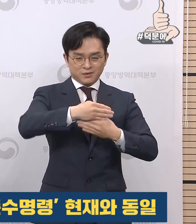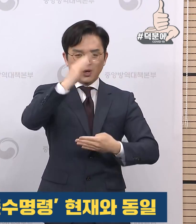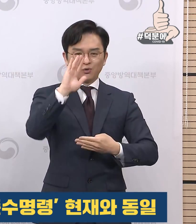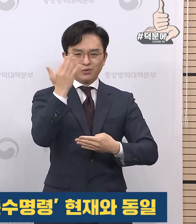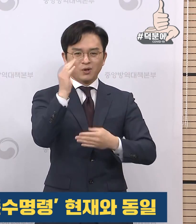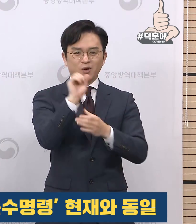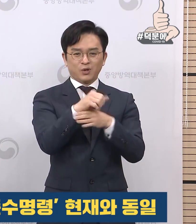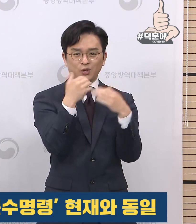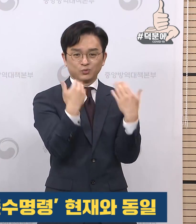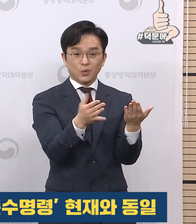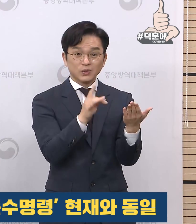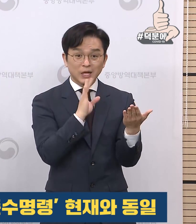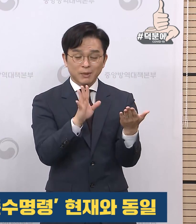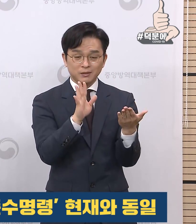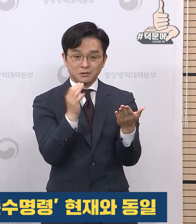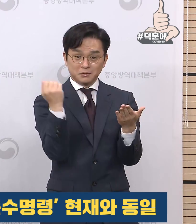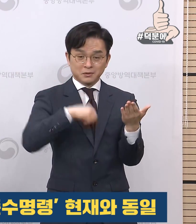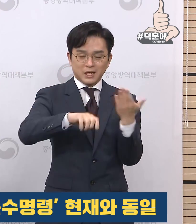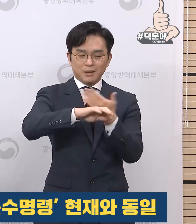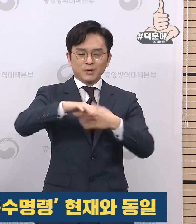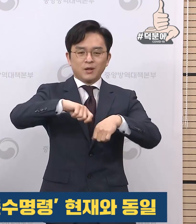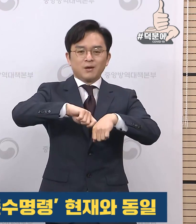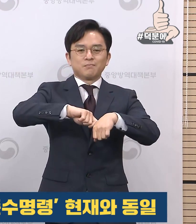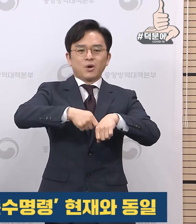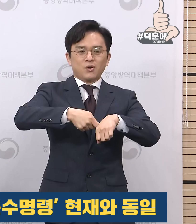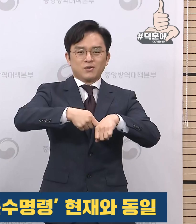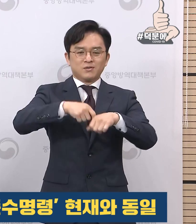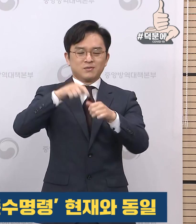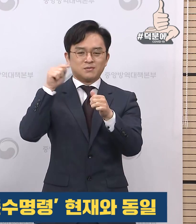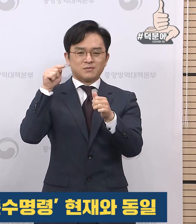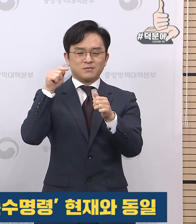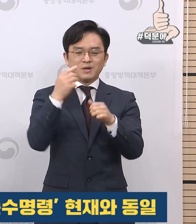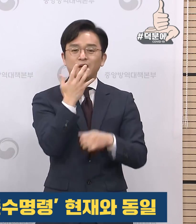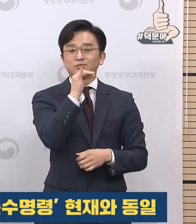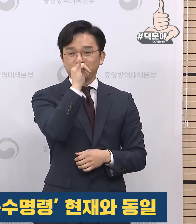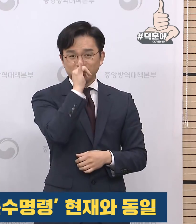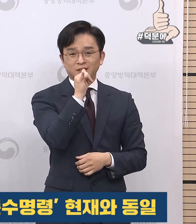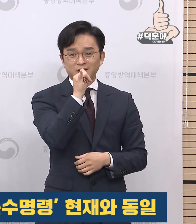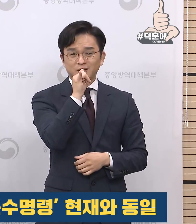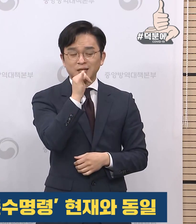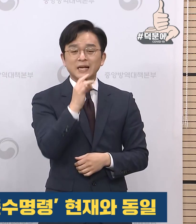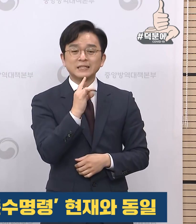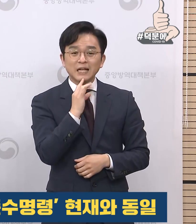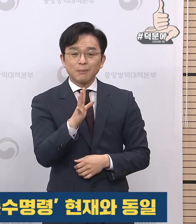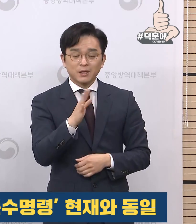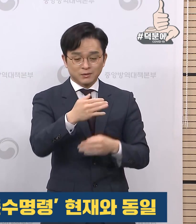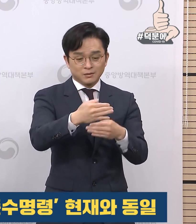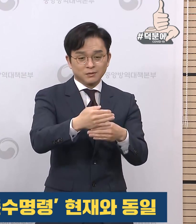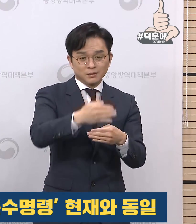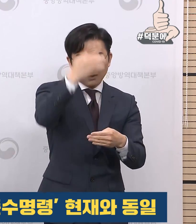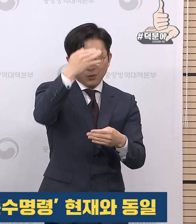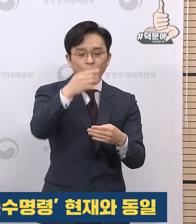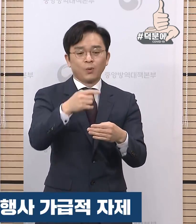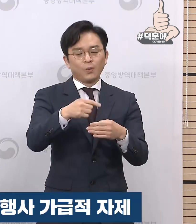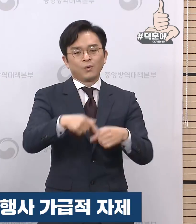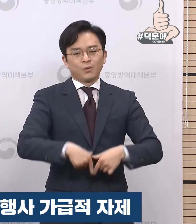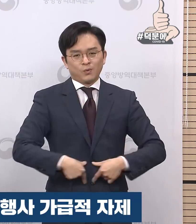조정하고 운영할 경우는 반드시 방역 지침을 준수하는 명령은 현재와 동일하게